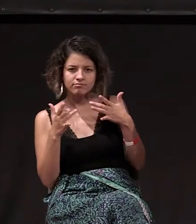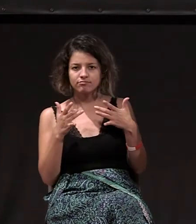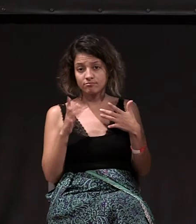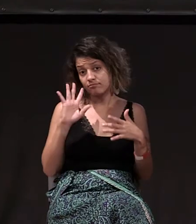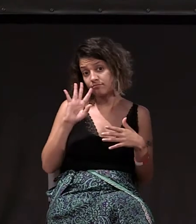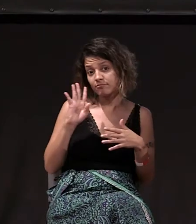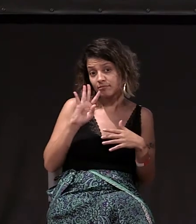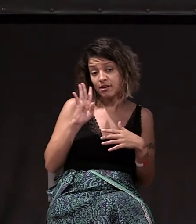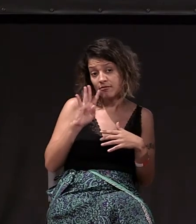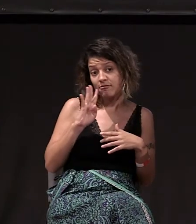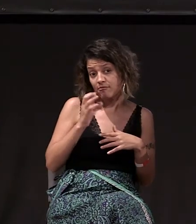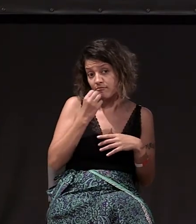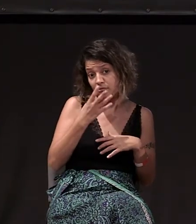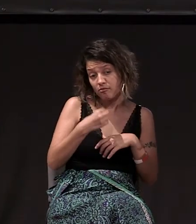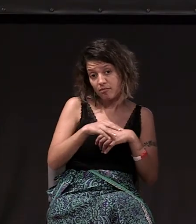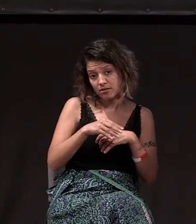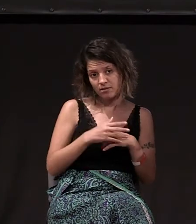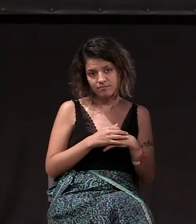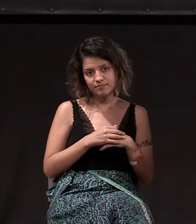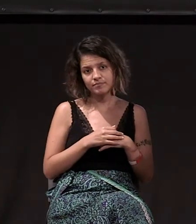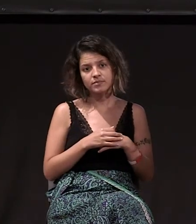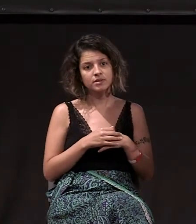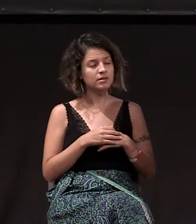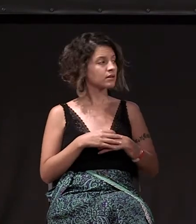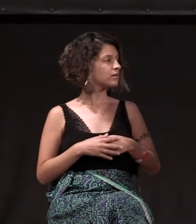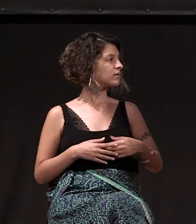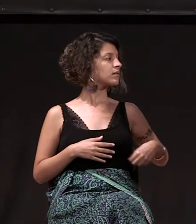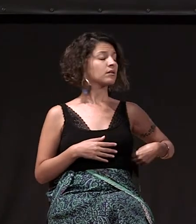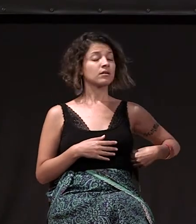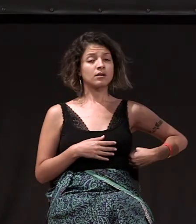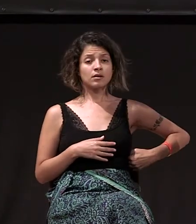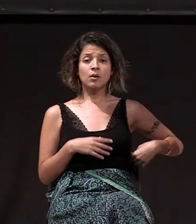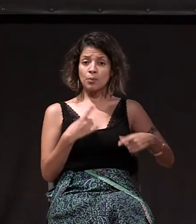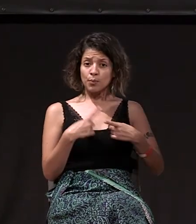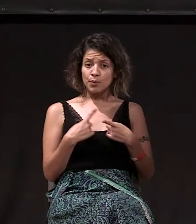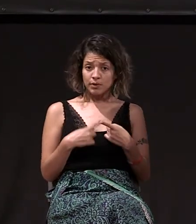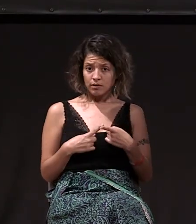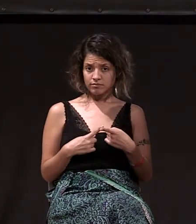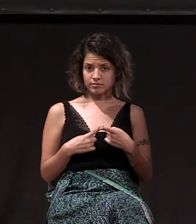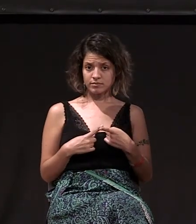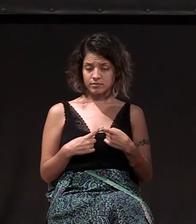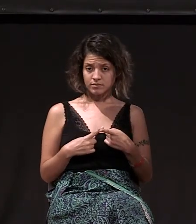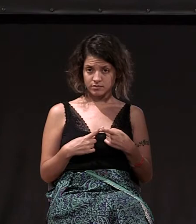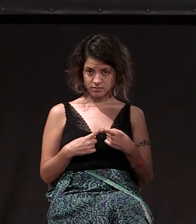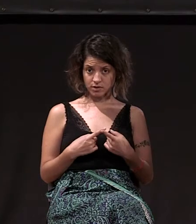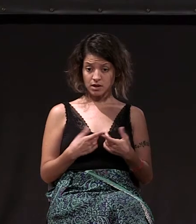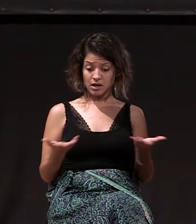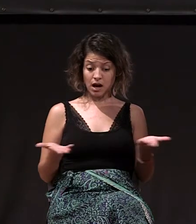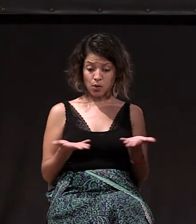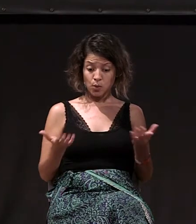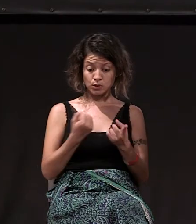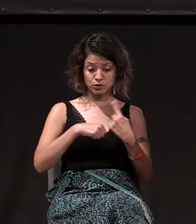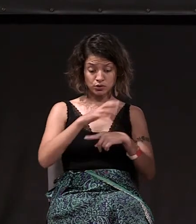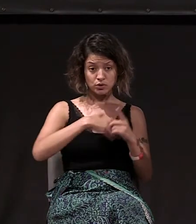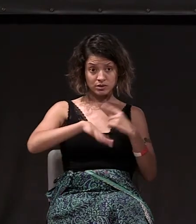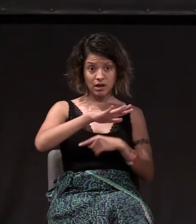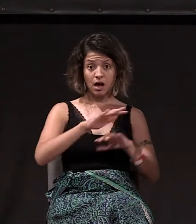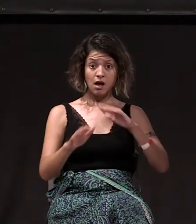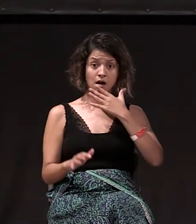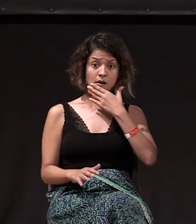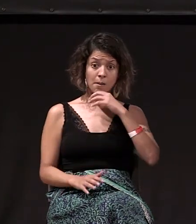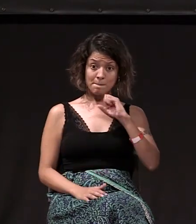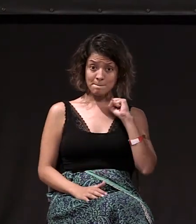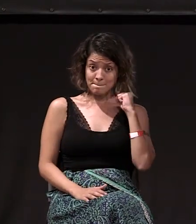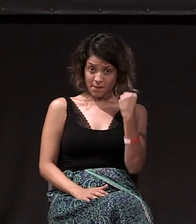tipo de questões. Porque o homem, habitualmente, para fixar ser homem nessa sociedade, a masculinidade, ele tem